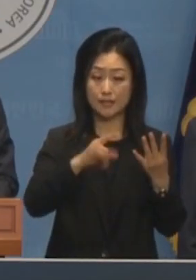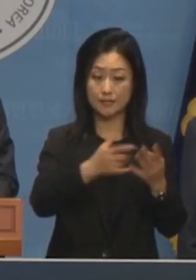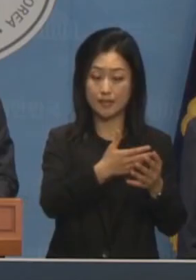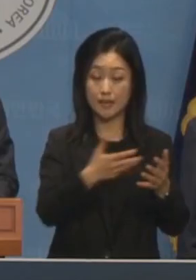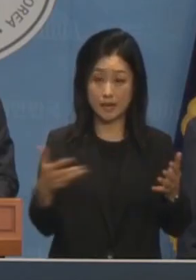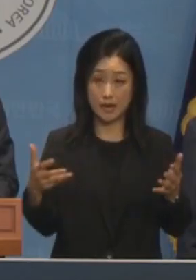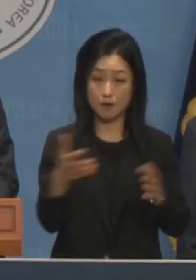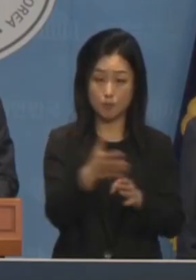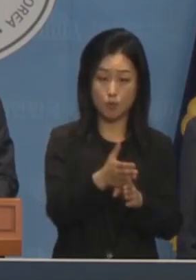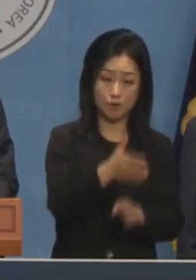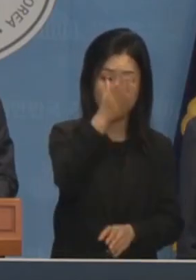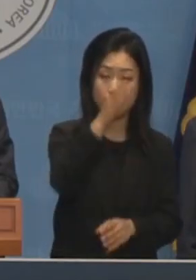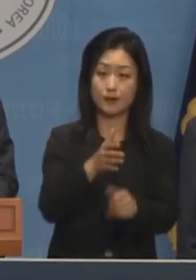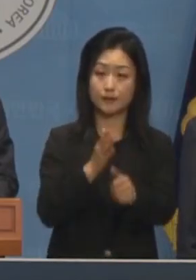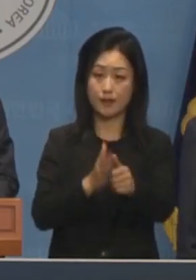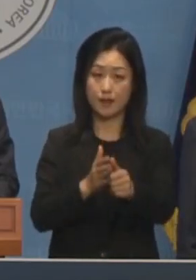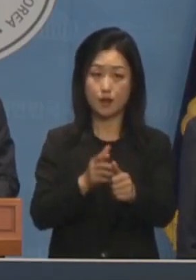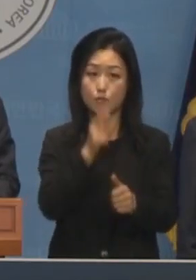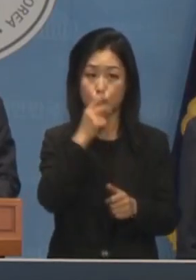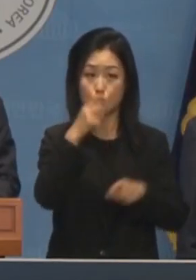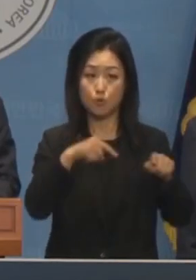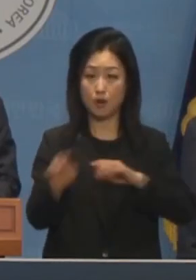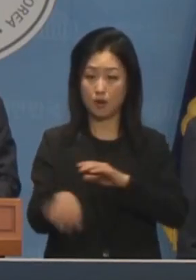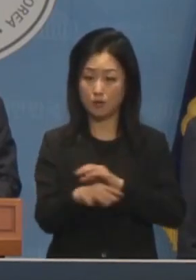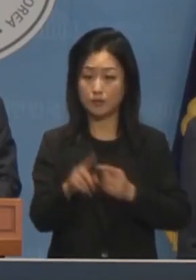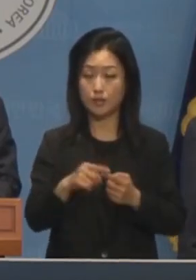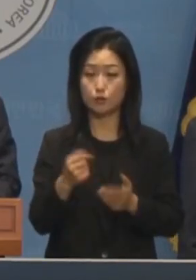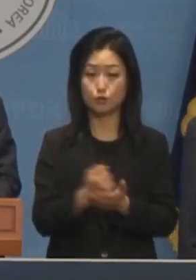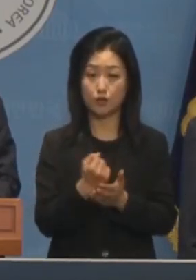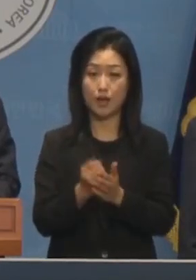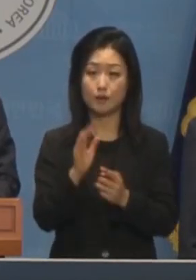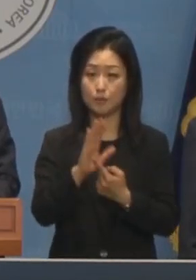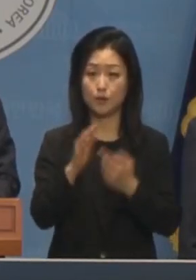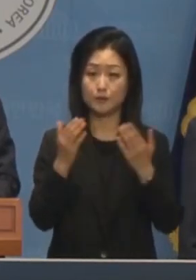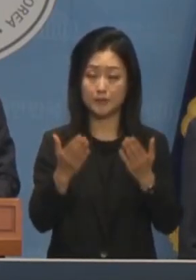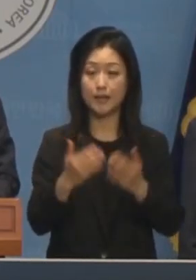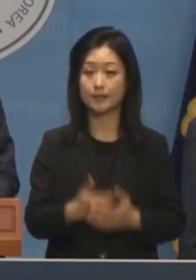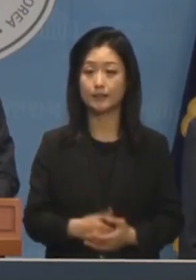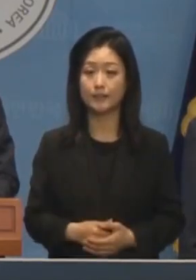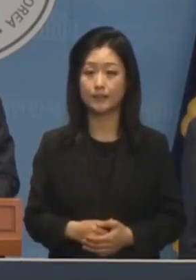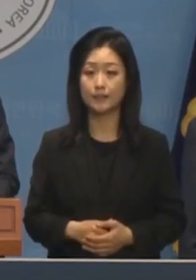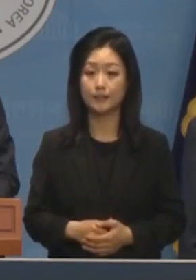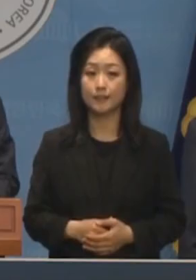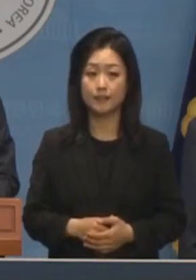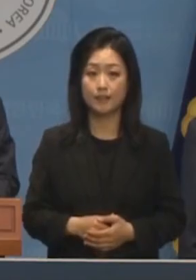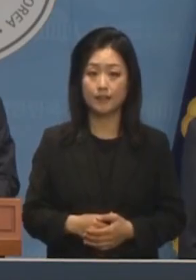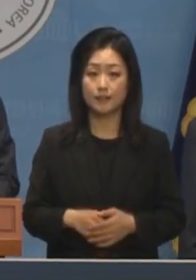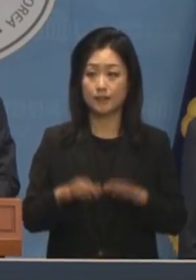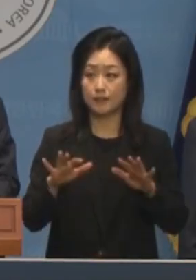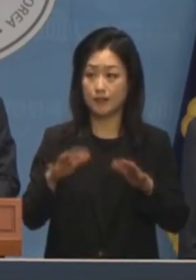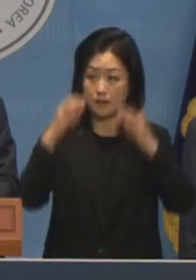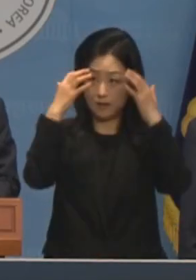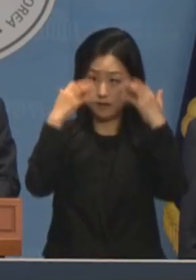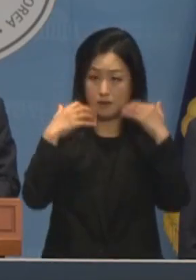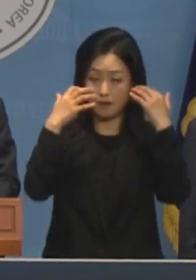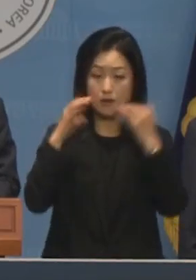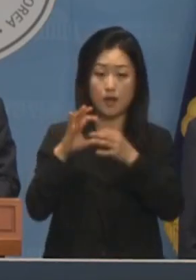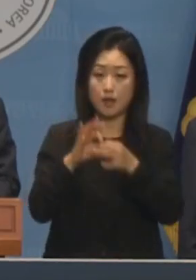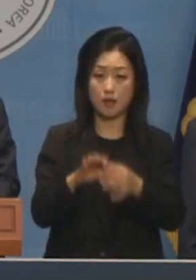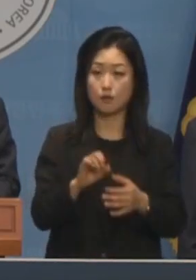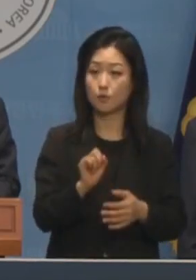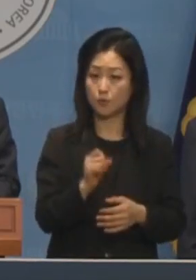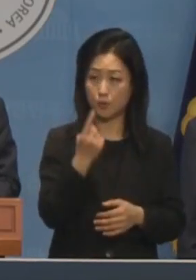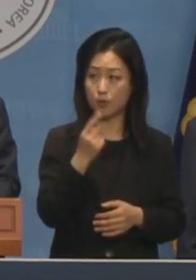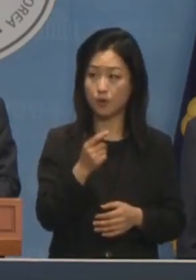물관리 정책의 총체적 부실에 깊은 유감을 표명합니다. 연일 계속된 기록적인 폭염으로